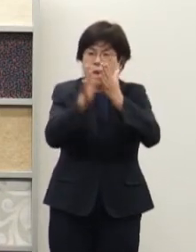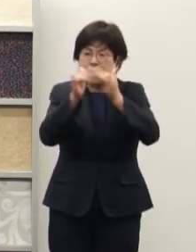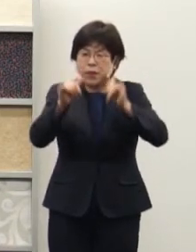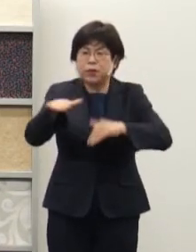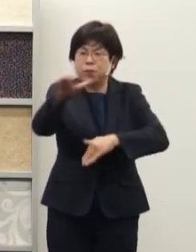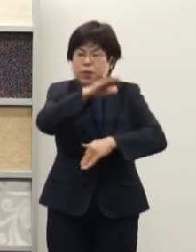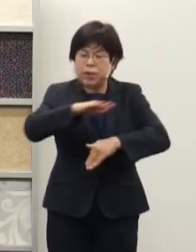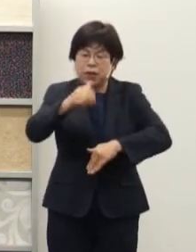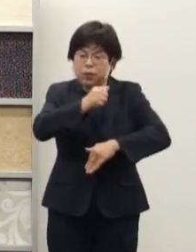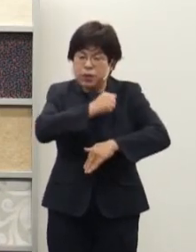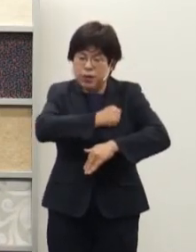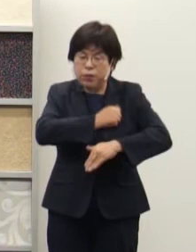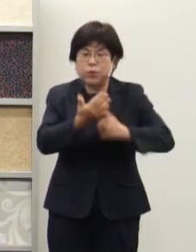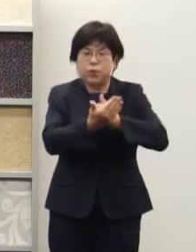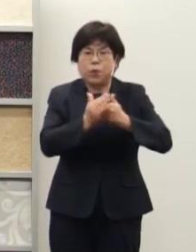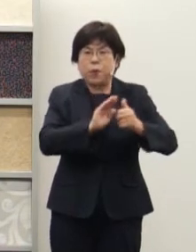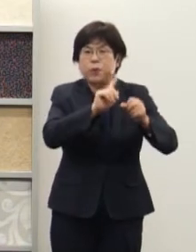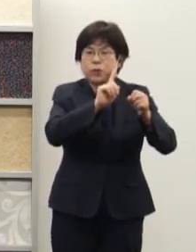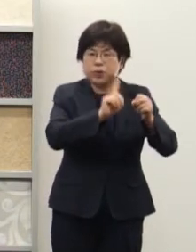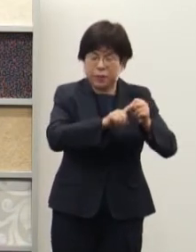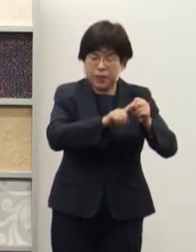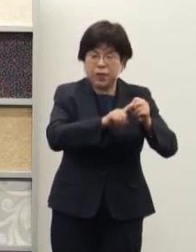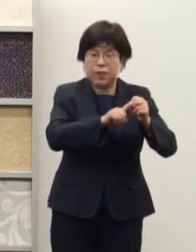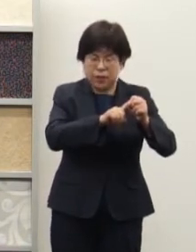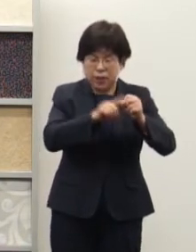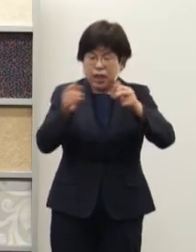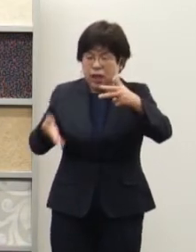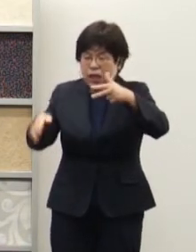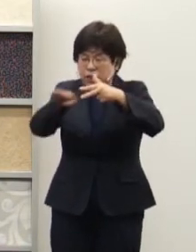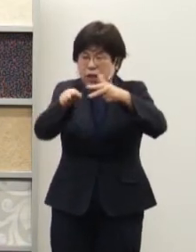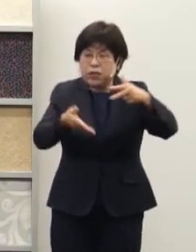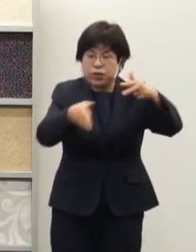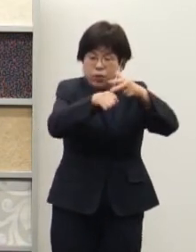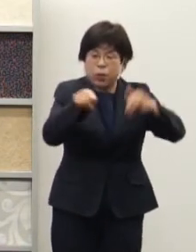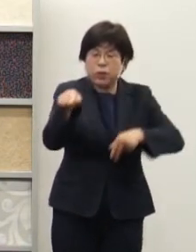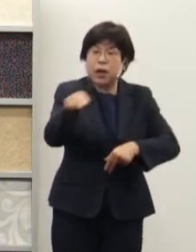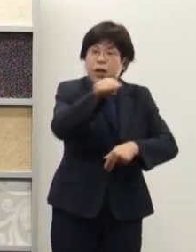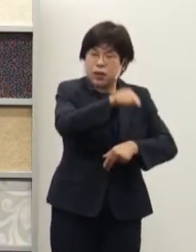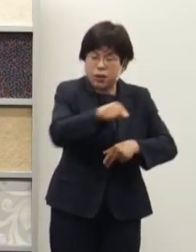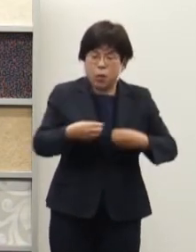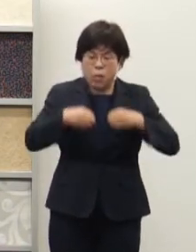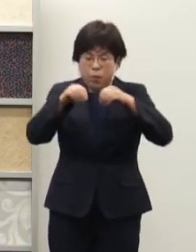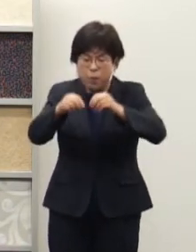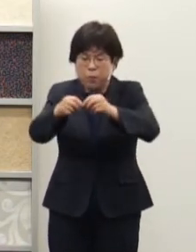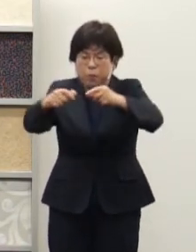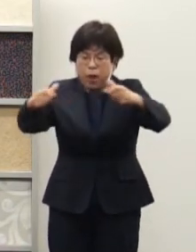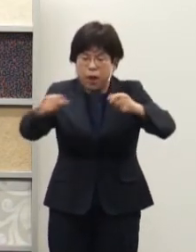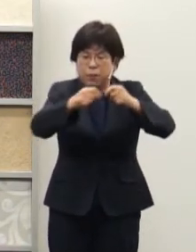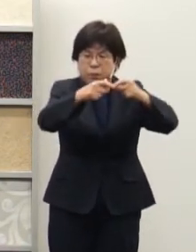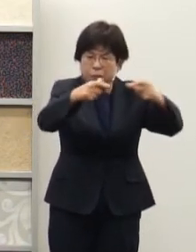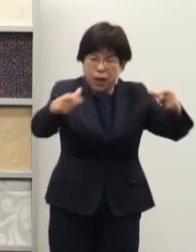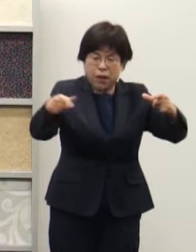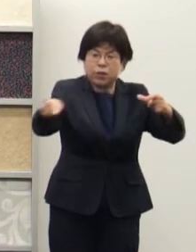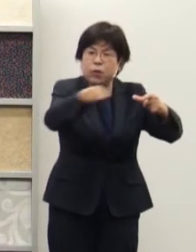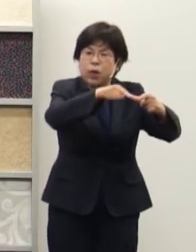、これらの施設におけるクラスターをいかに抑制するか、これが喫緊の課題となってまいります